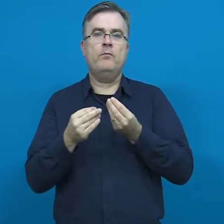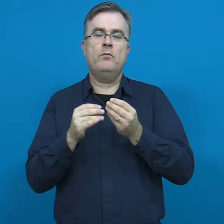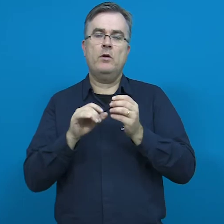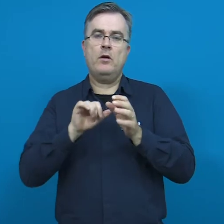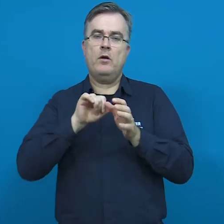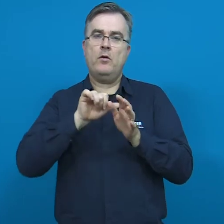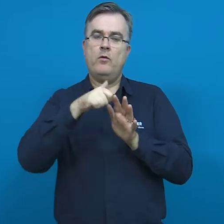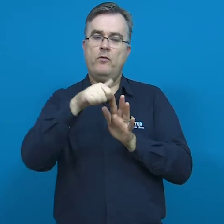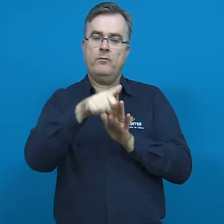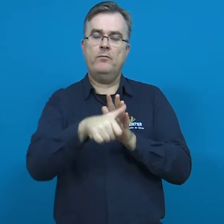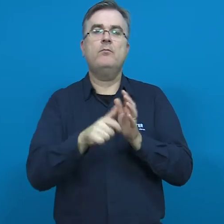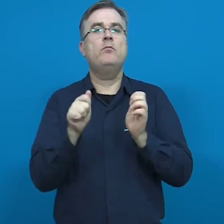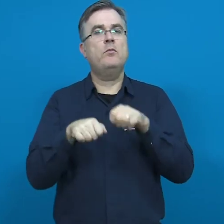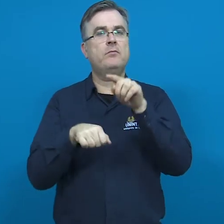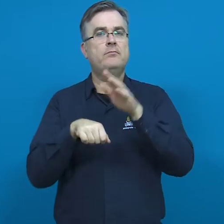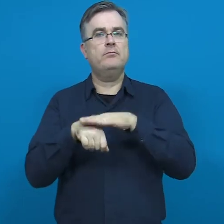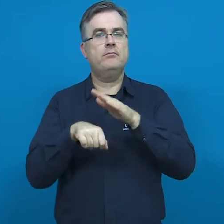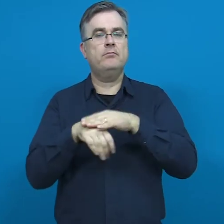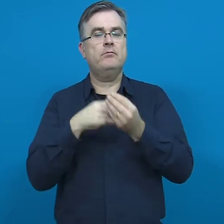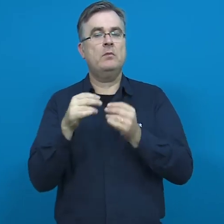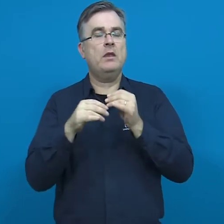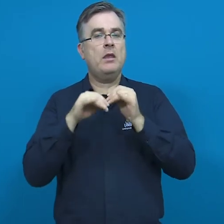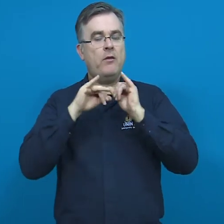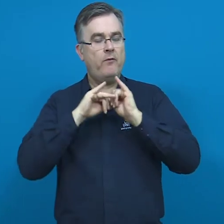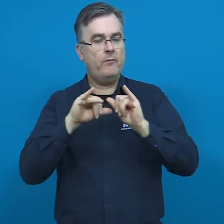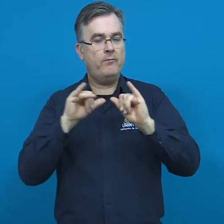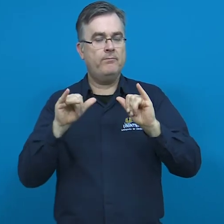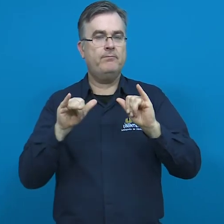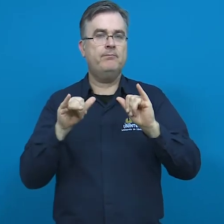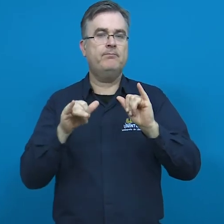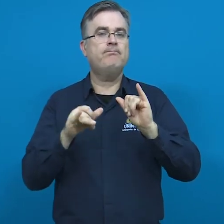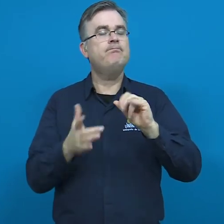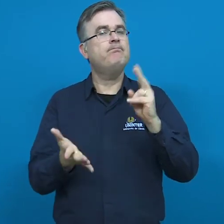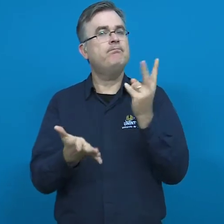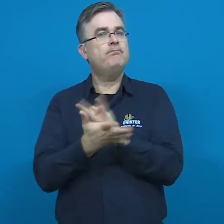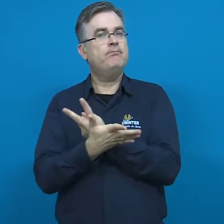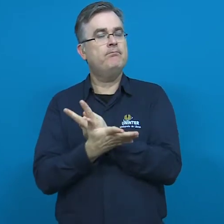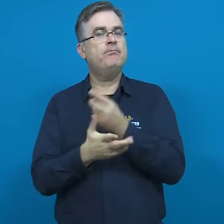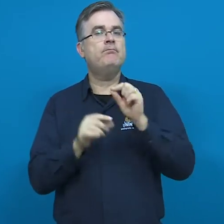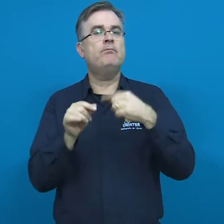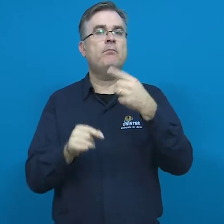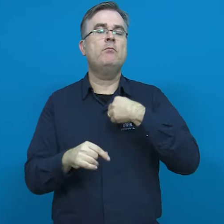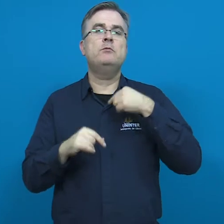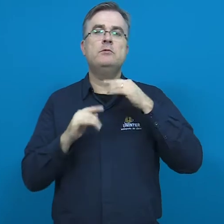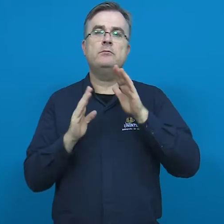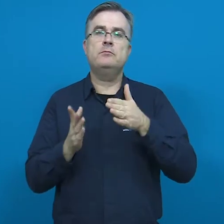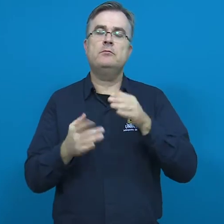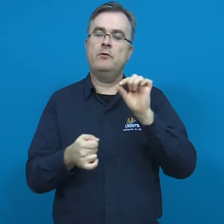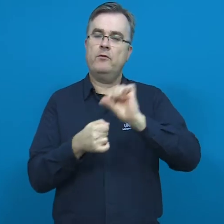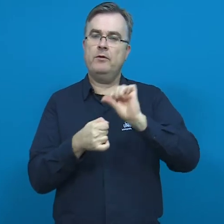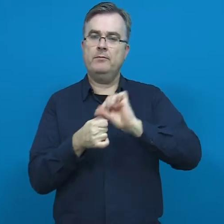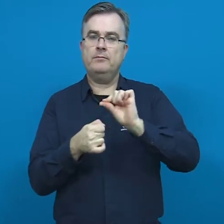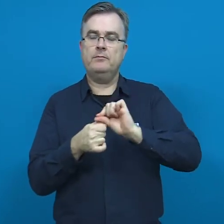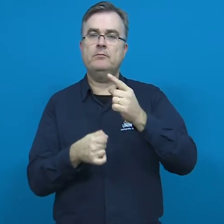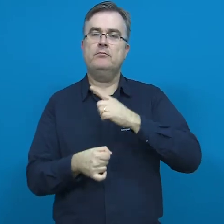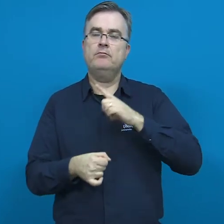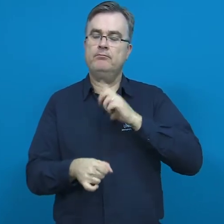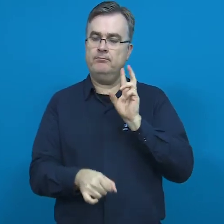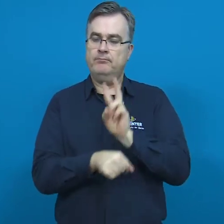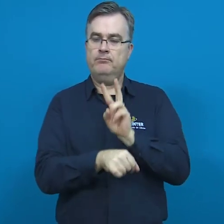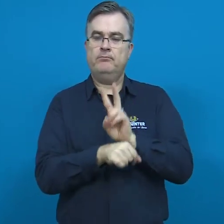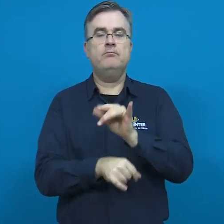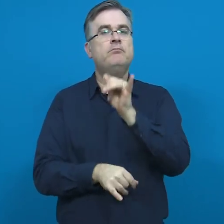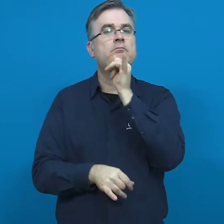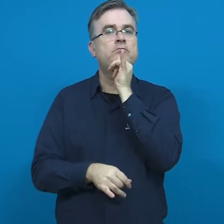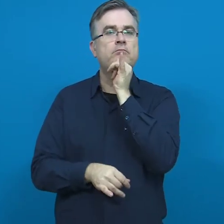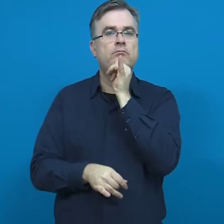movimento ou de uma configuração, né, pode você passar uma informação equivocada, que é aquilo que a gente também faz, né, e que a gente